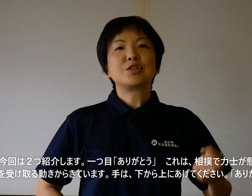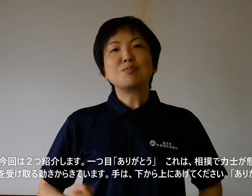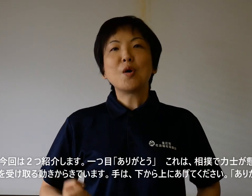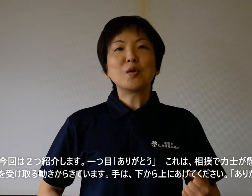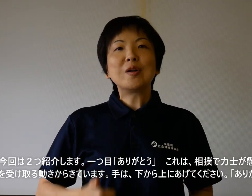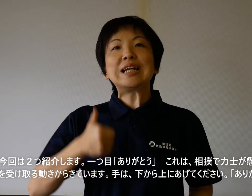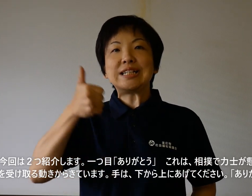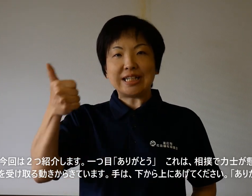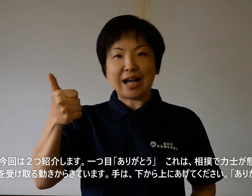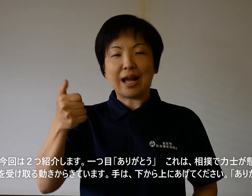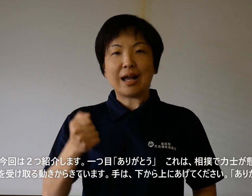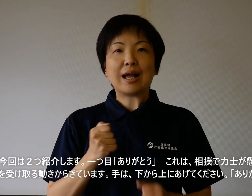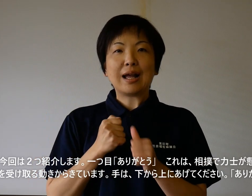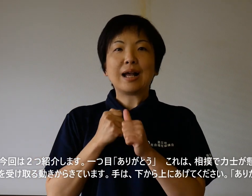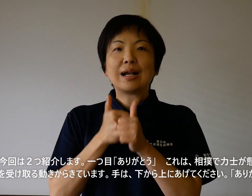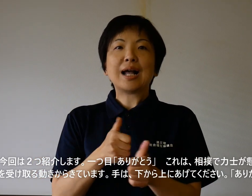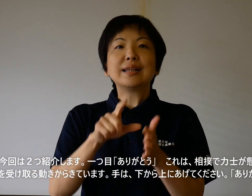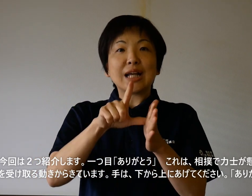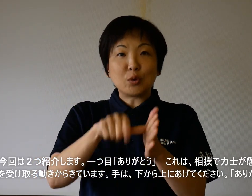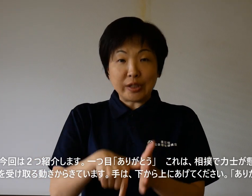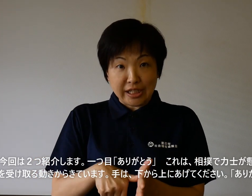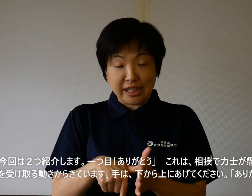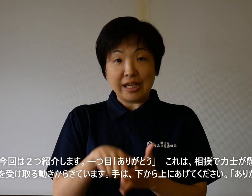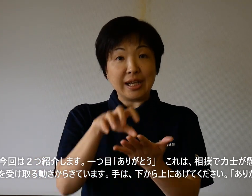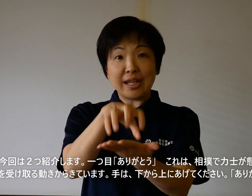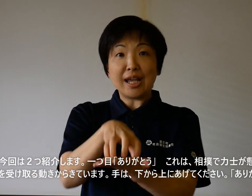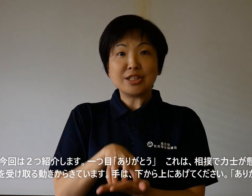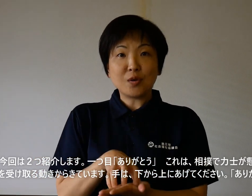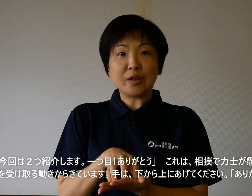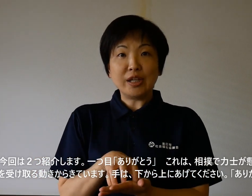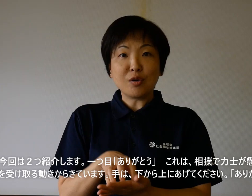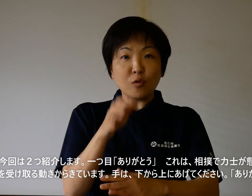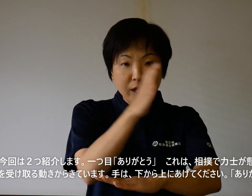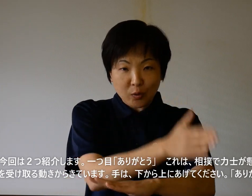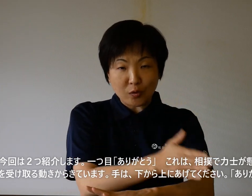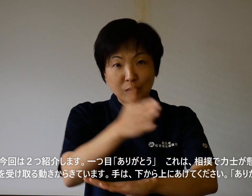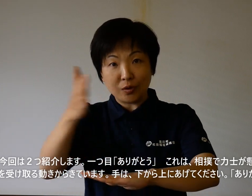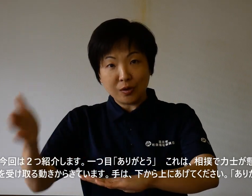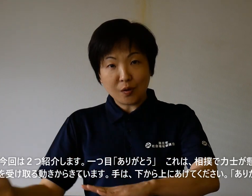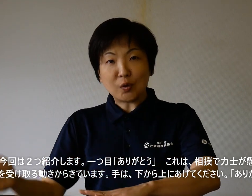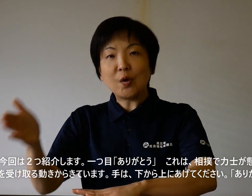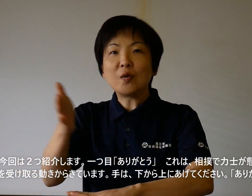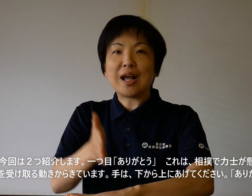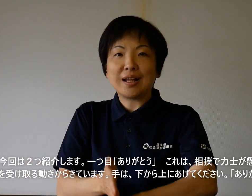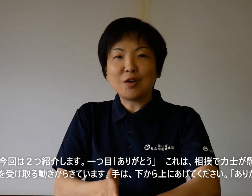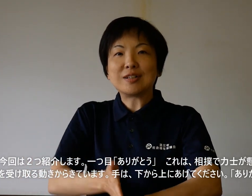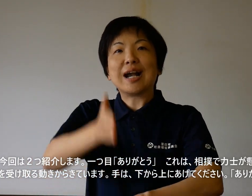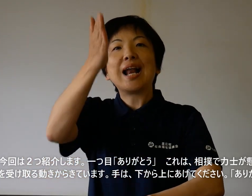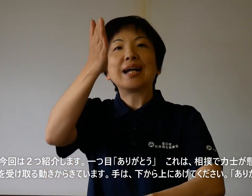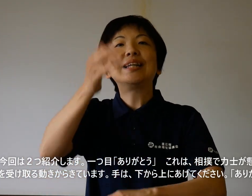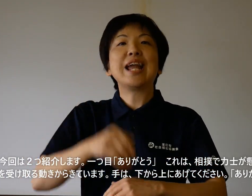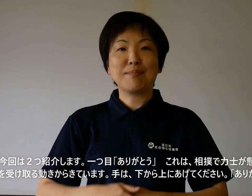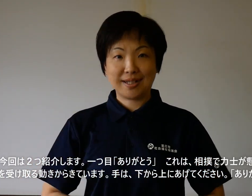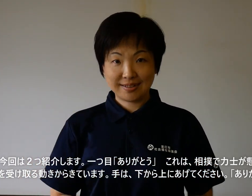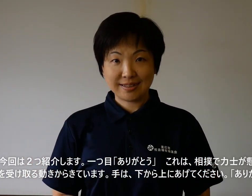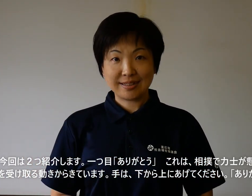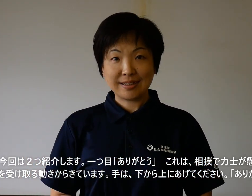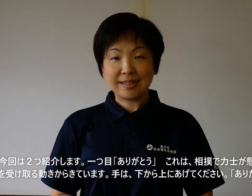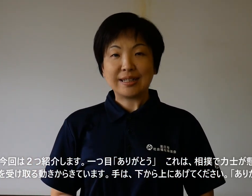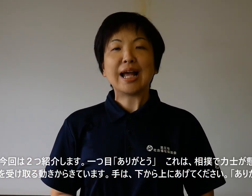相撲の力士が勝った時に懸賞金を受け取る、このような動作から来ています。な